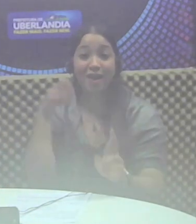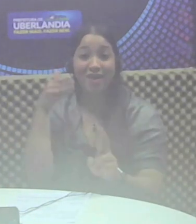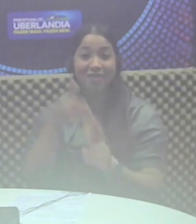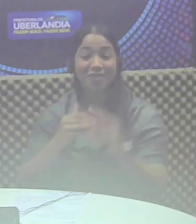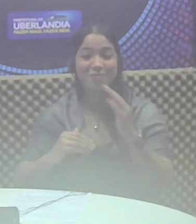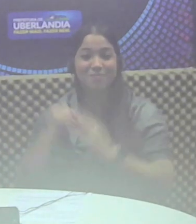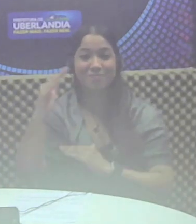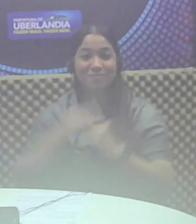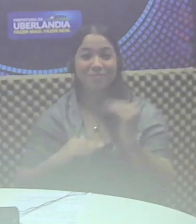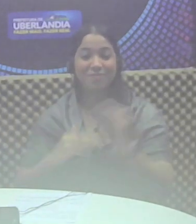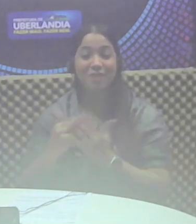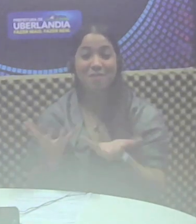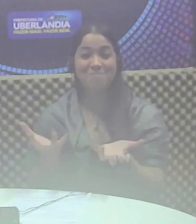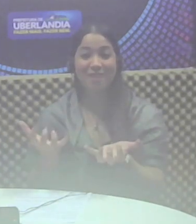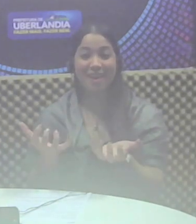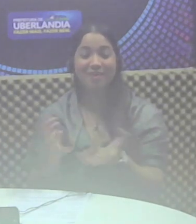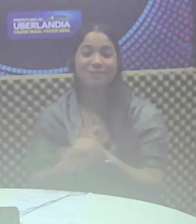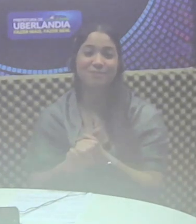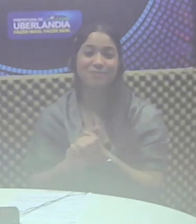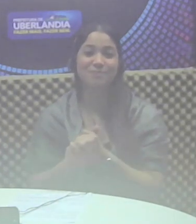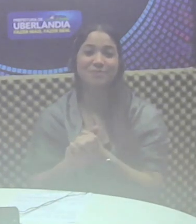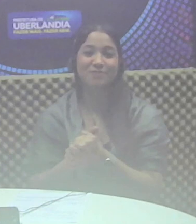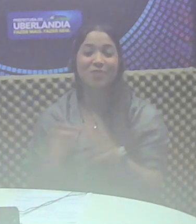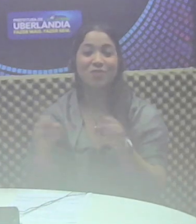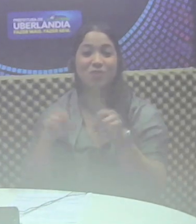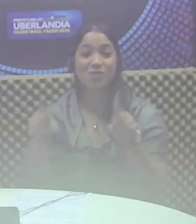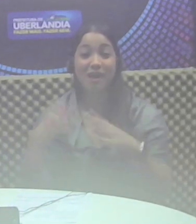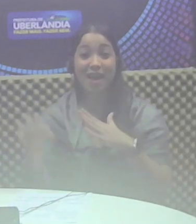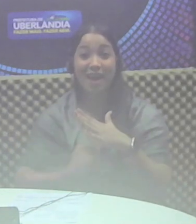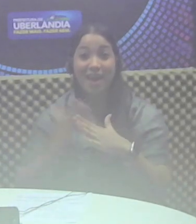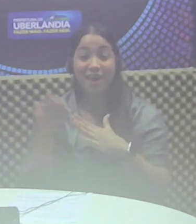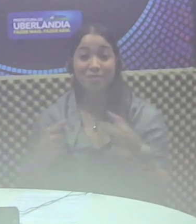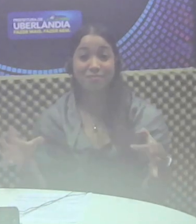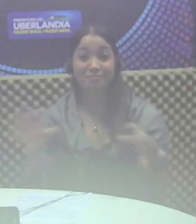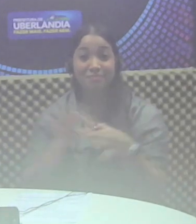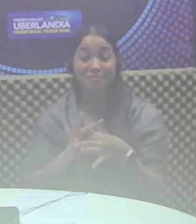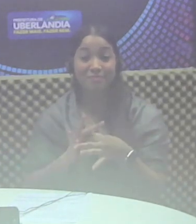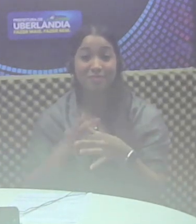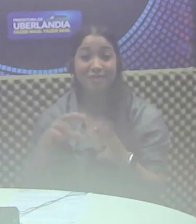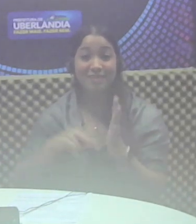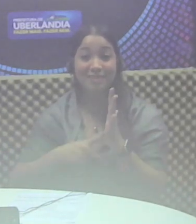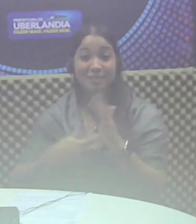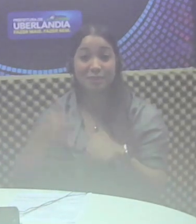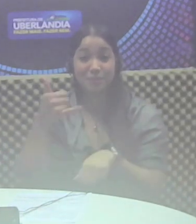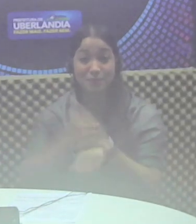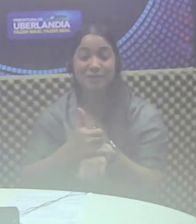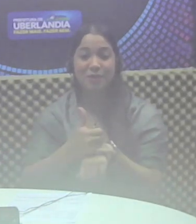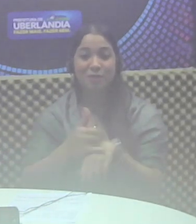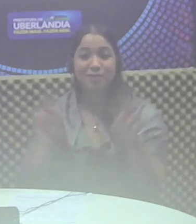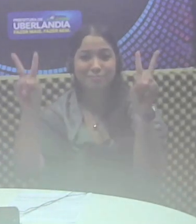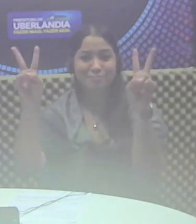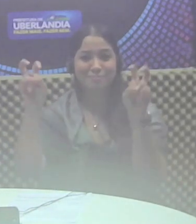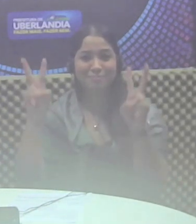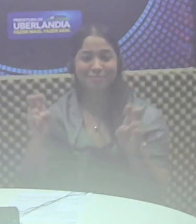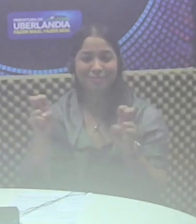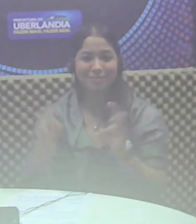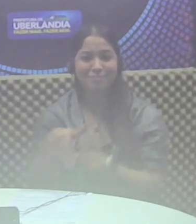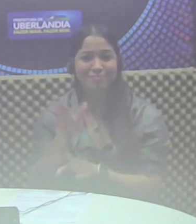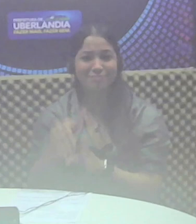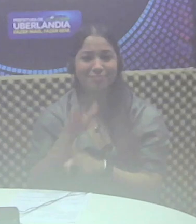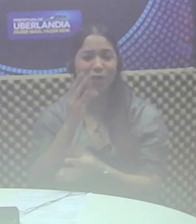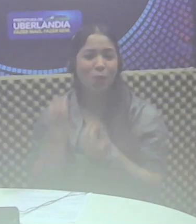profissionalizante Planalto e colaboradores das empresas filiadas ao sim de metal com os temas dicas e